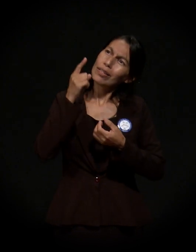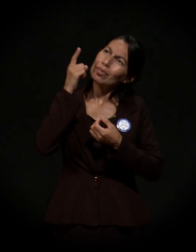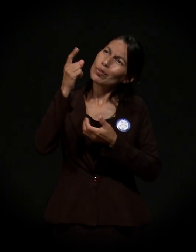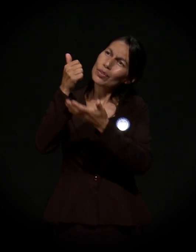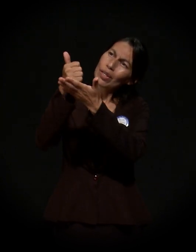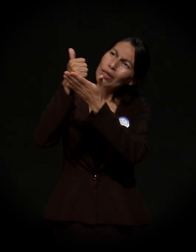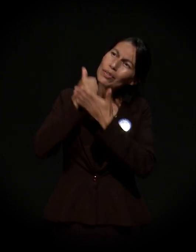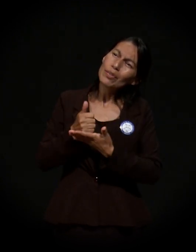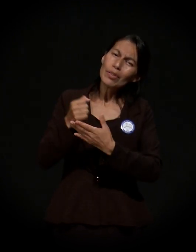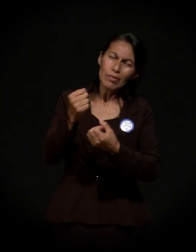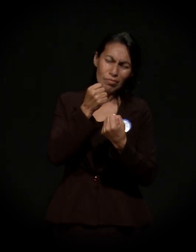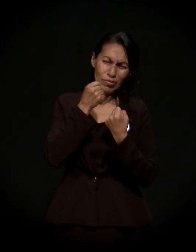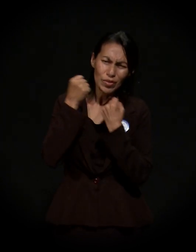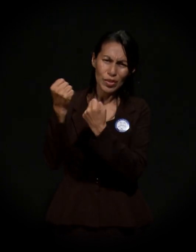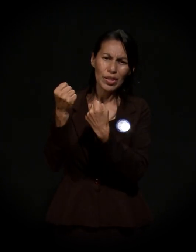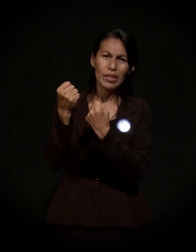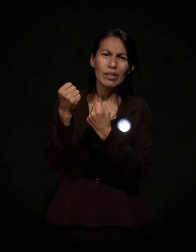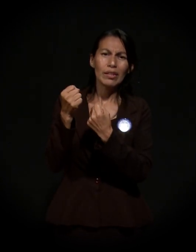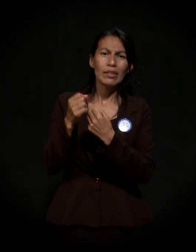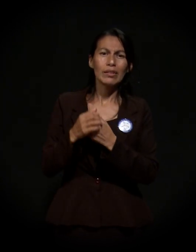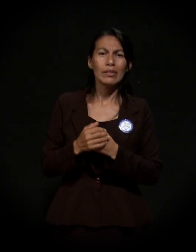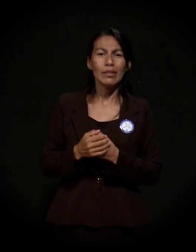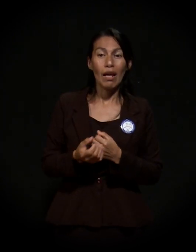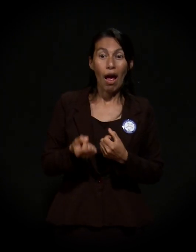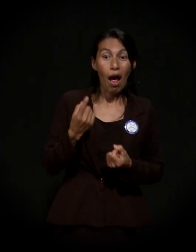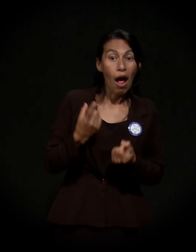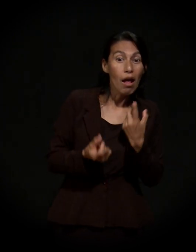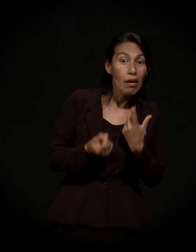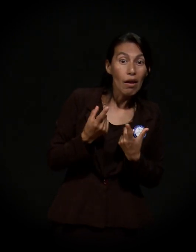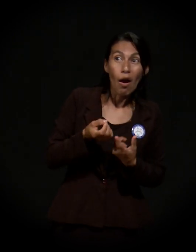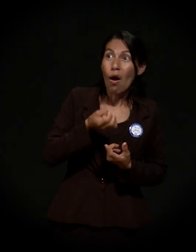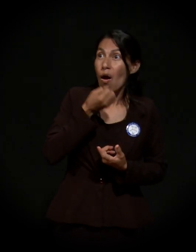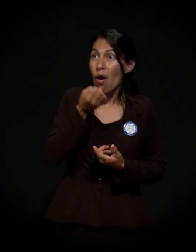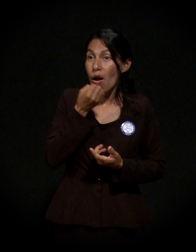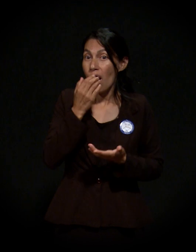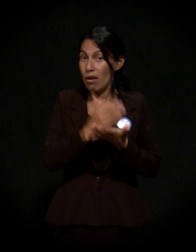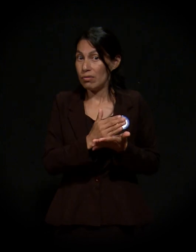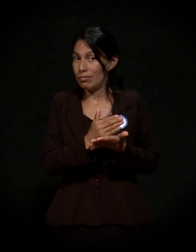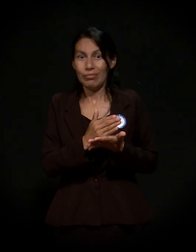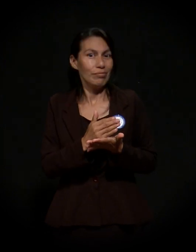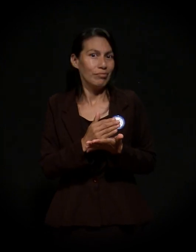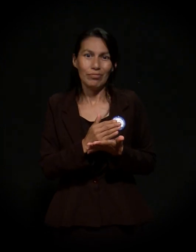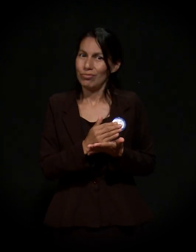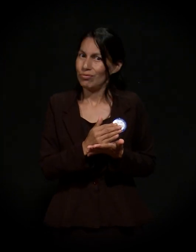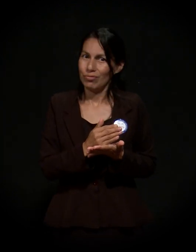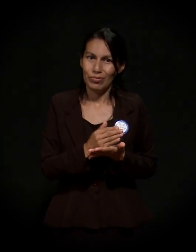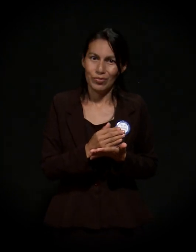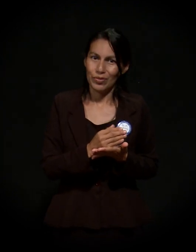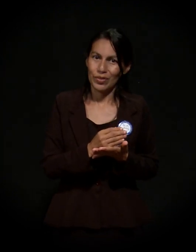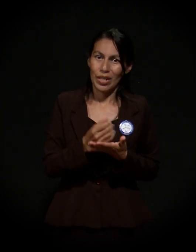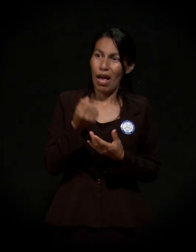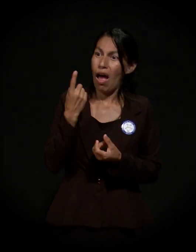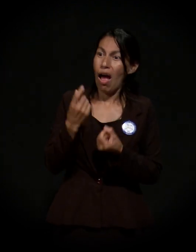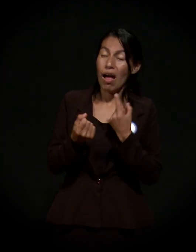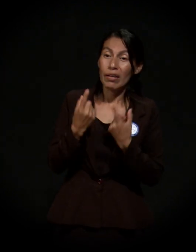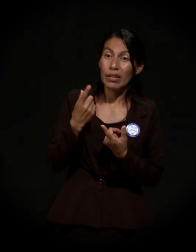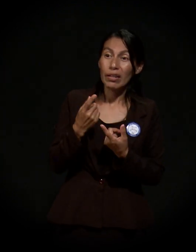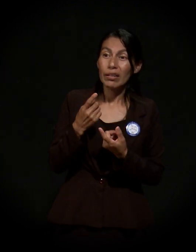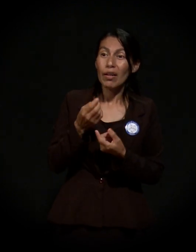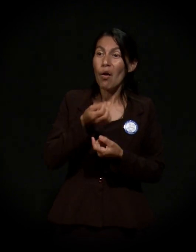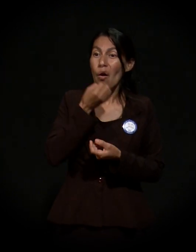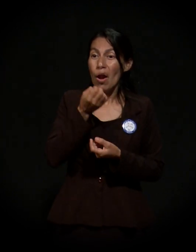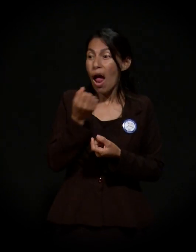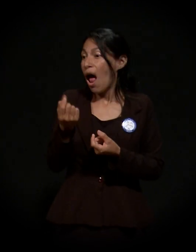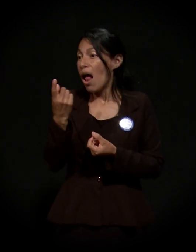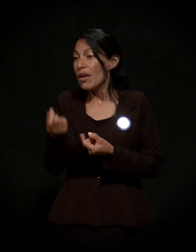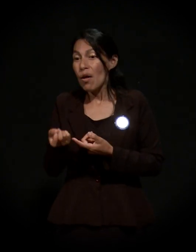poder. Nadie debe de estar sin orar y nadie debe de estar sin que